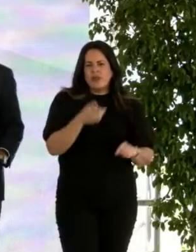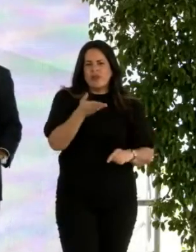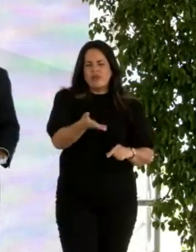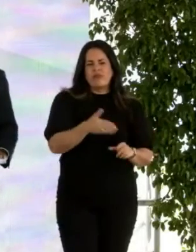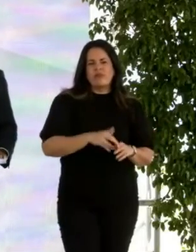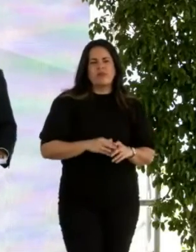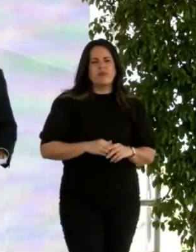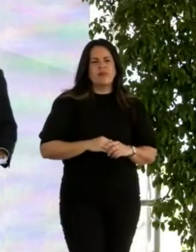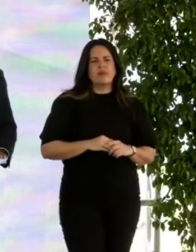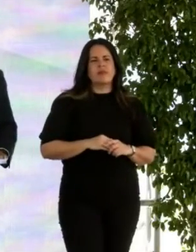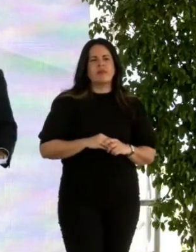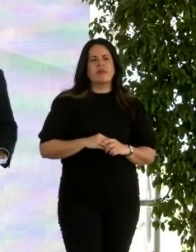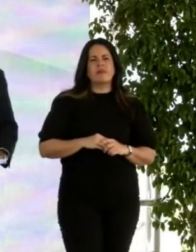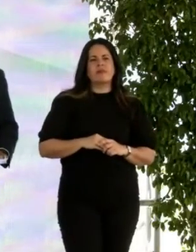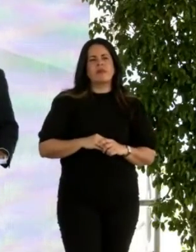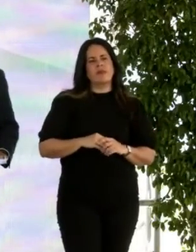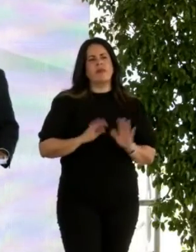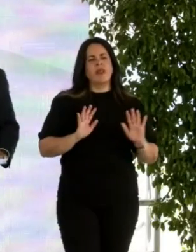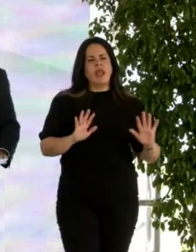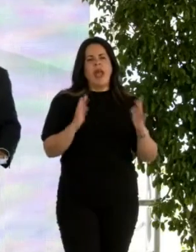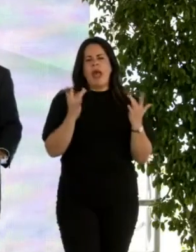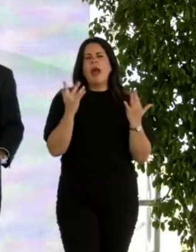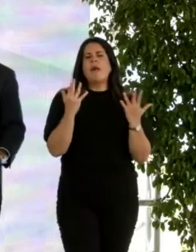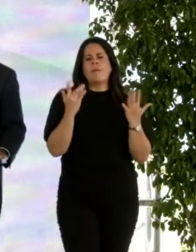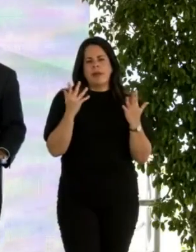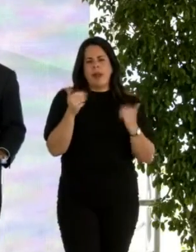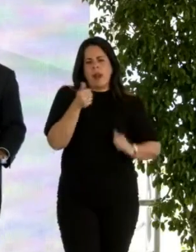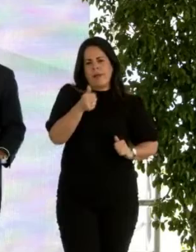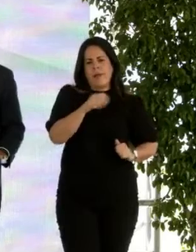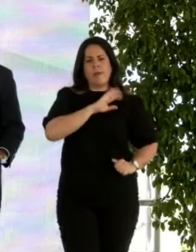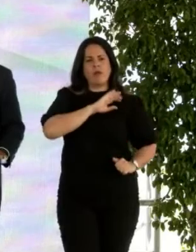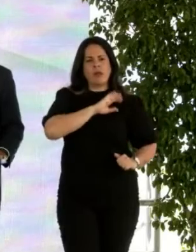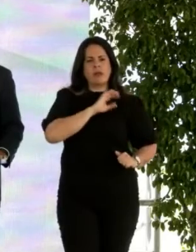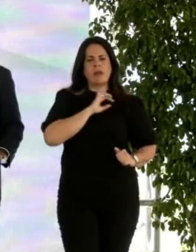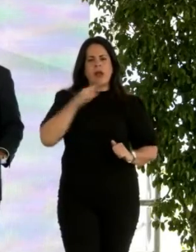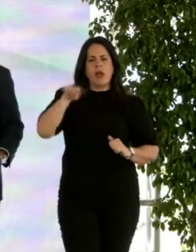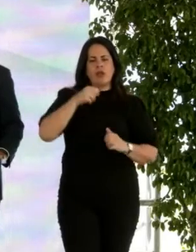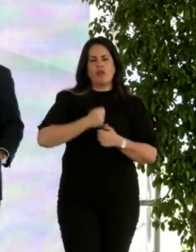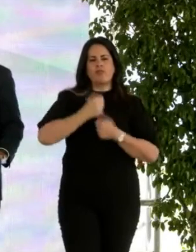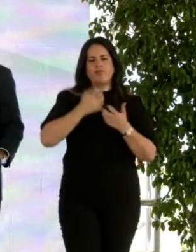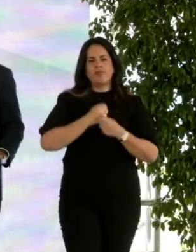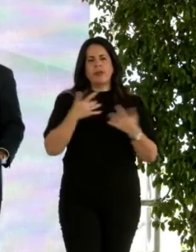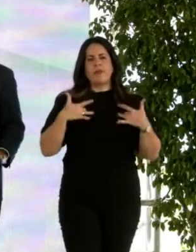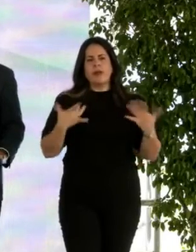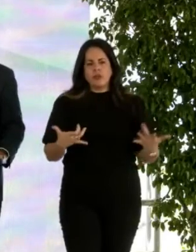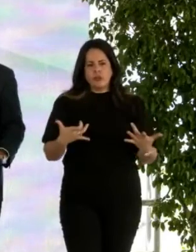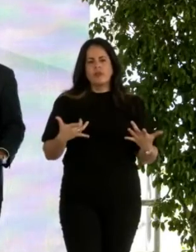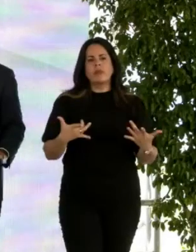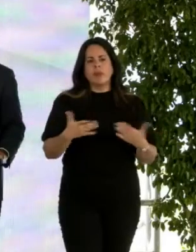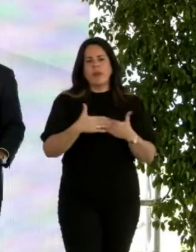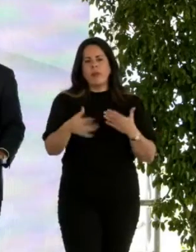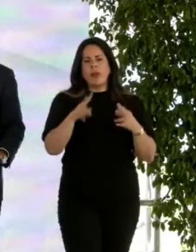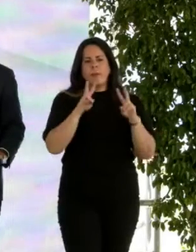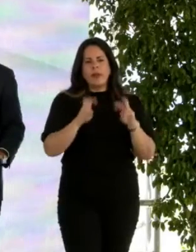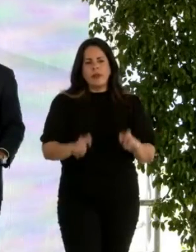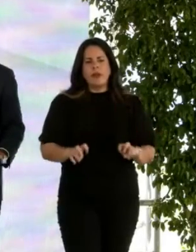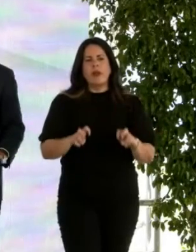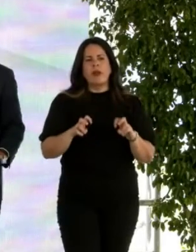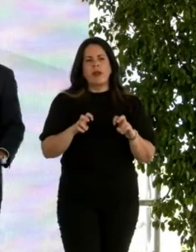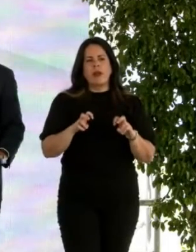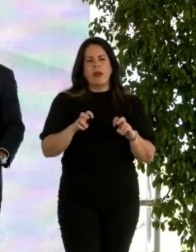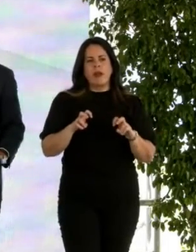eso, y pues veremos. Voy a esperar a que la propia policía haga las expresiones luego de que esa investigación